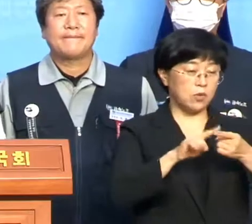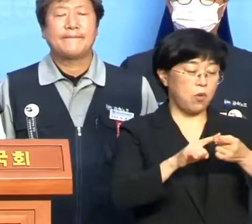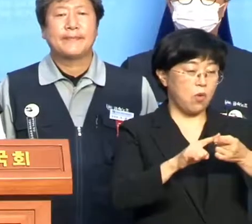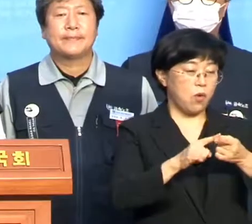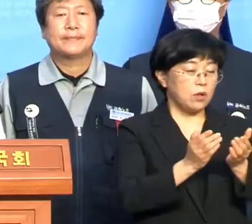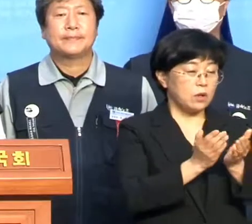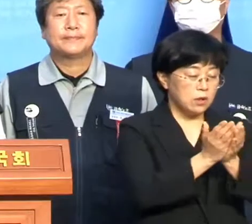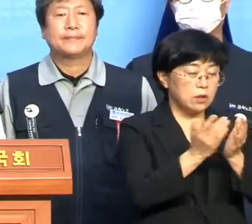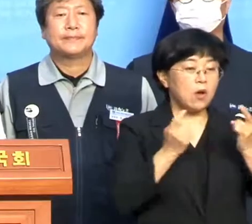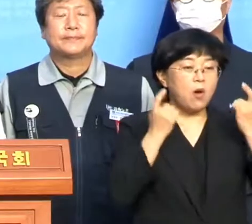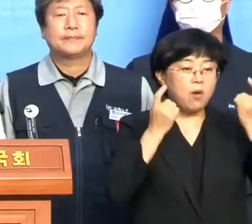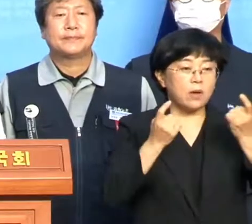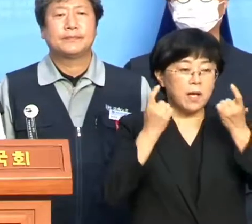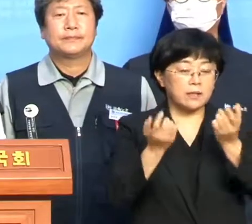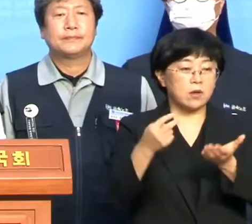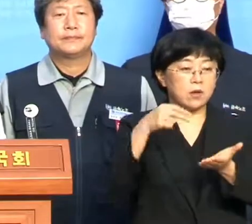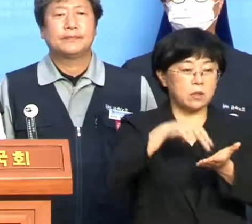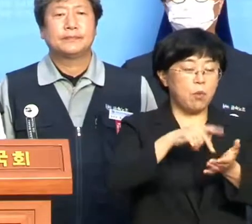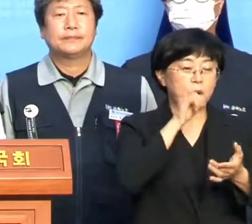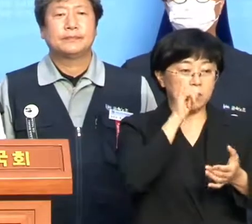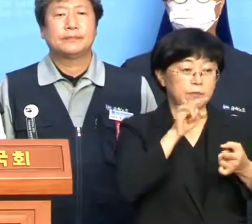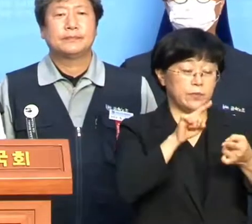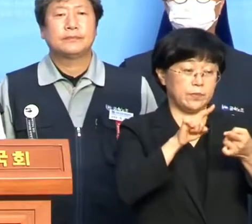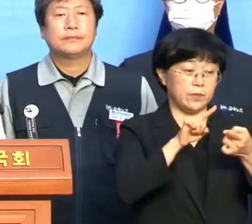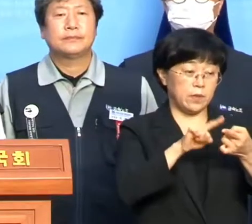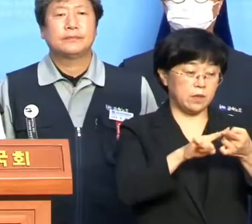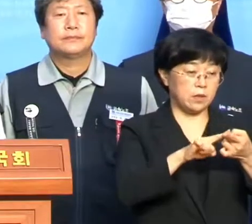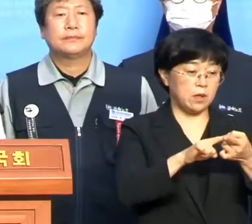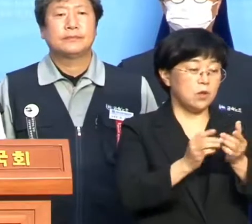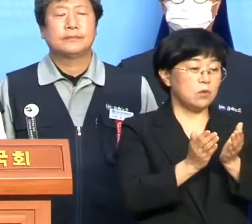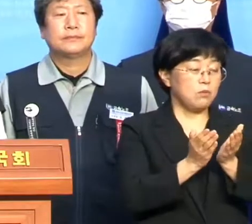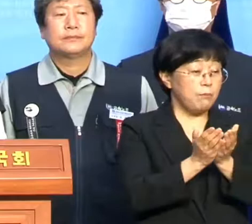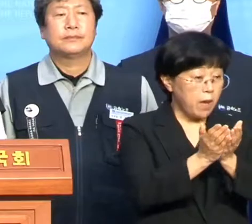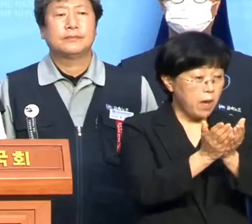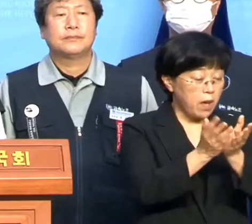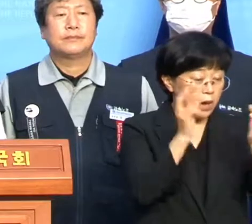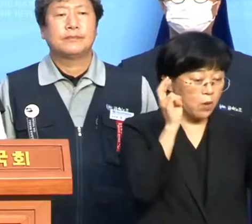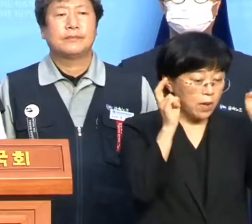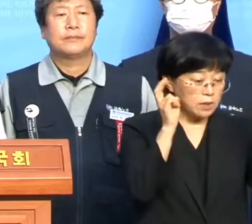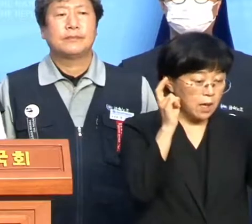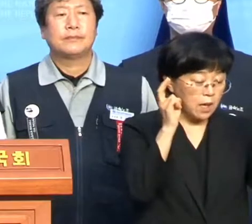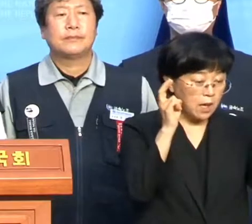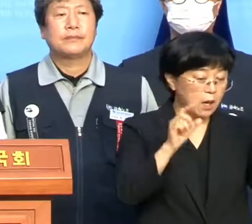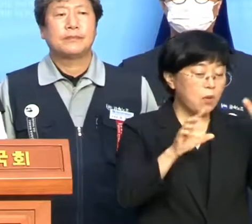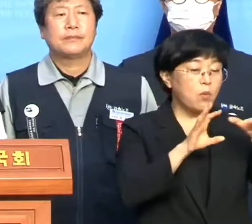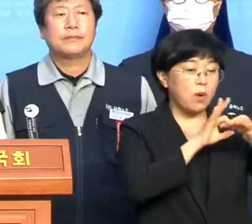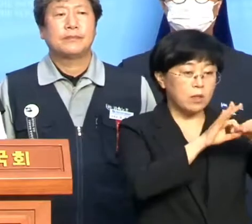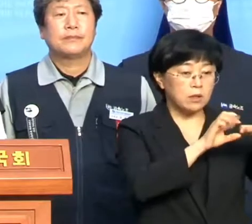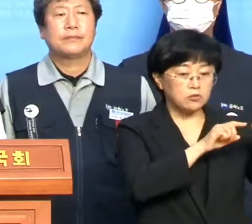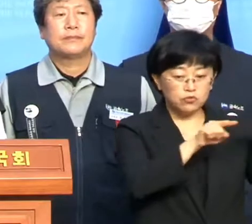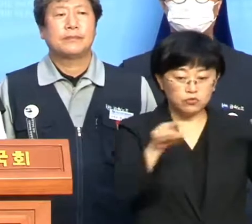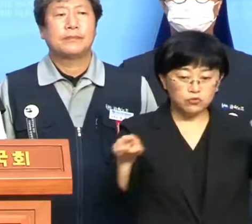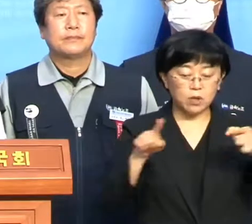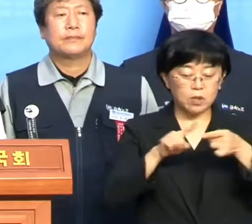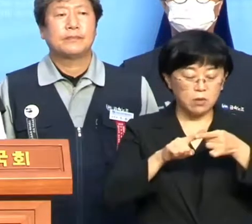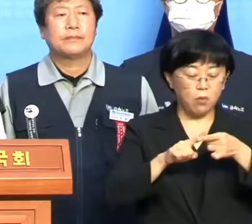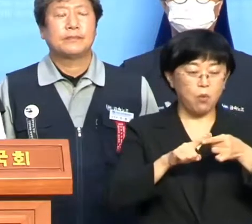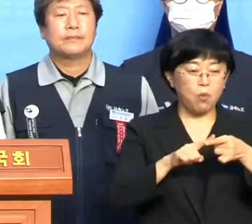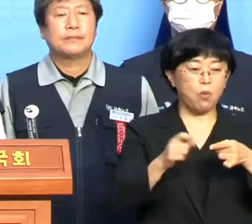순이 포함되어 있어서 수렁에 빠져있는 조성 경기에 활력소가 되겠다 는 내용이었습니다